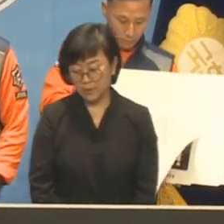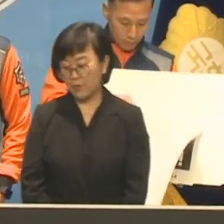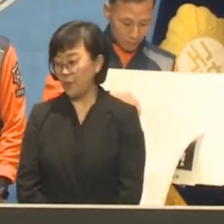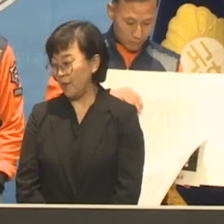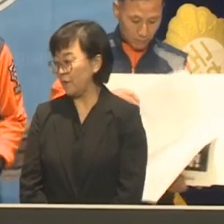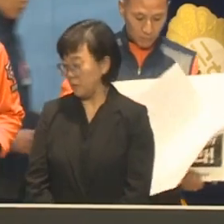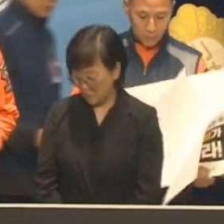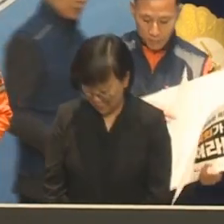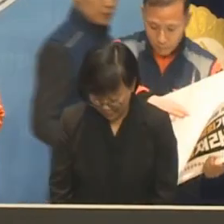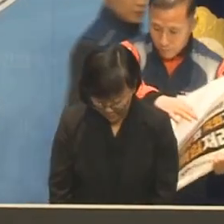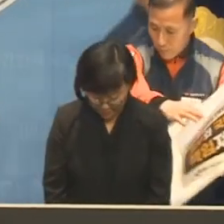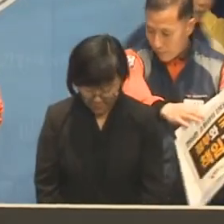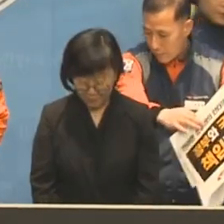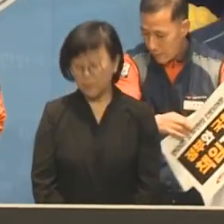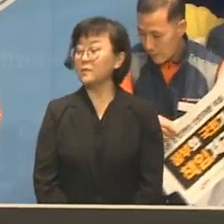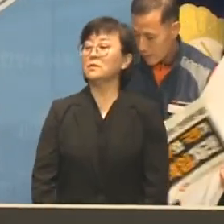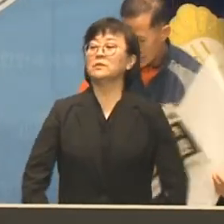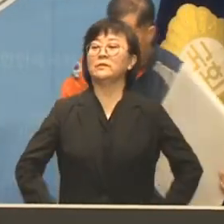천천히 하겠습니다.